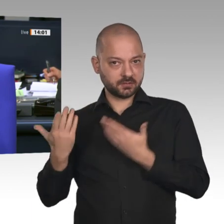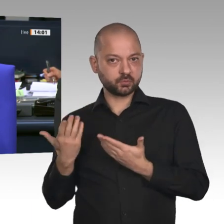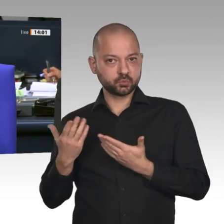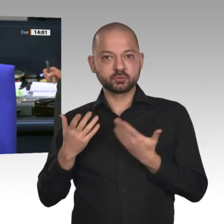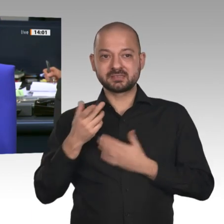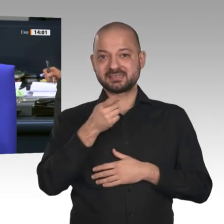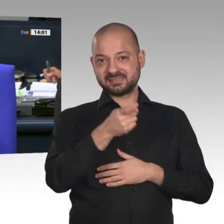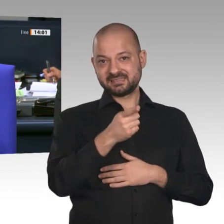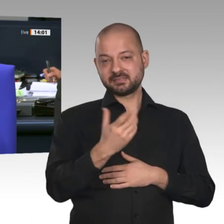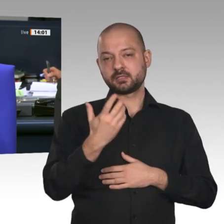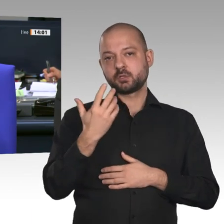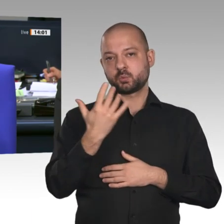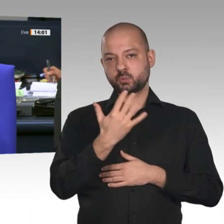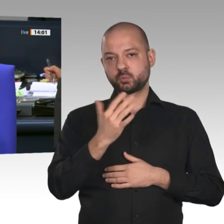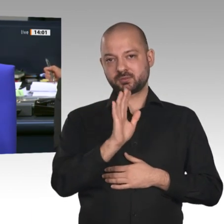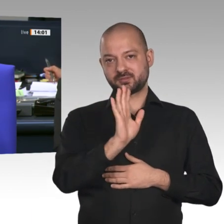Drucksache